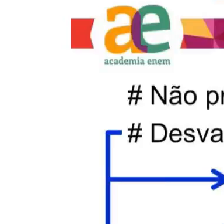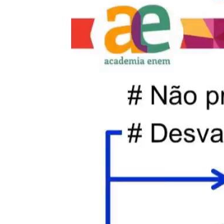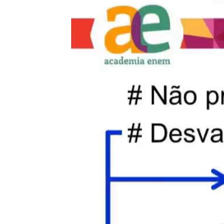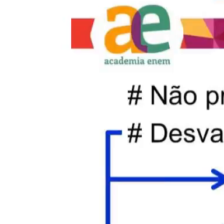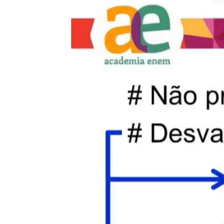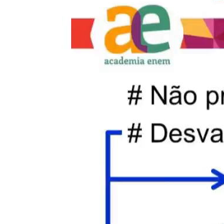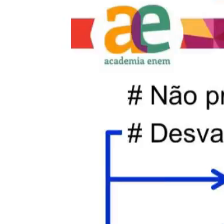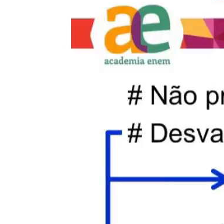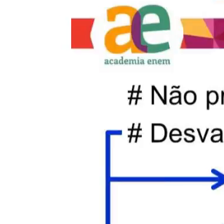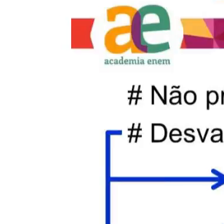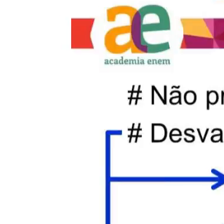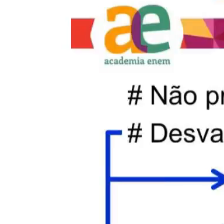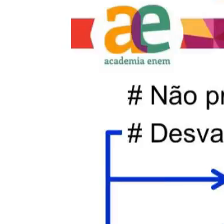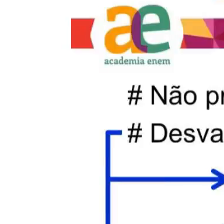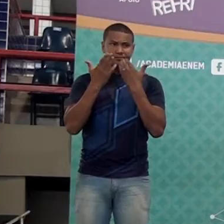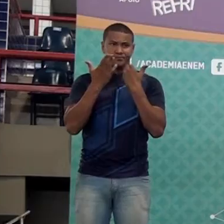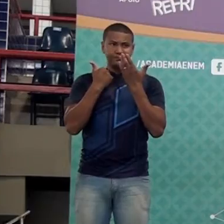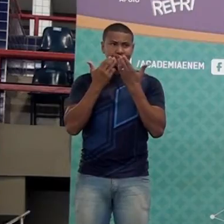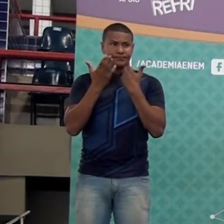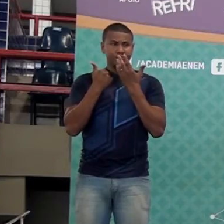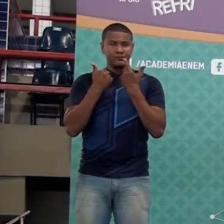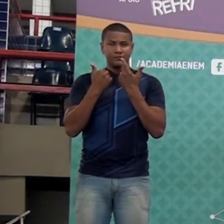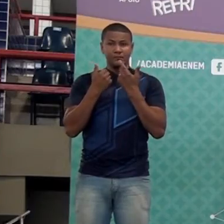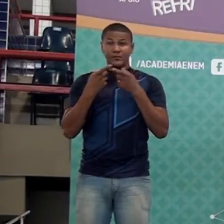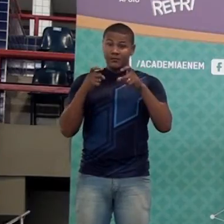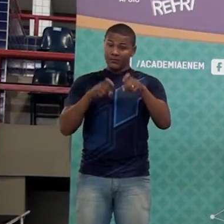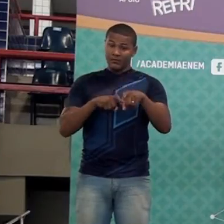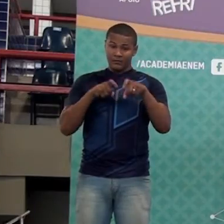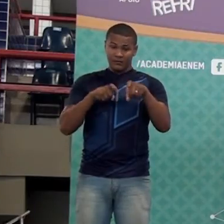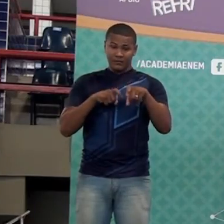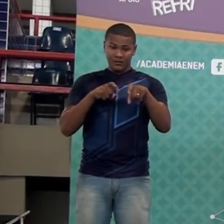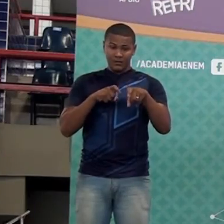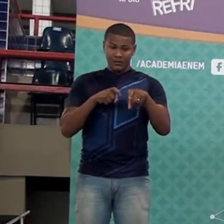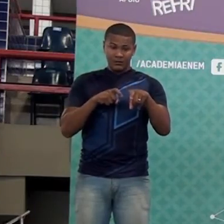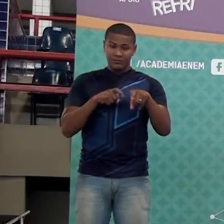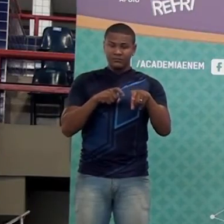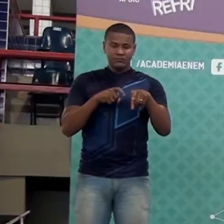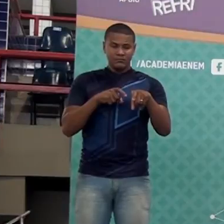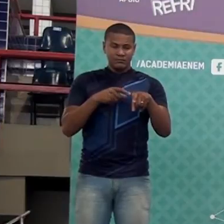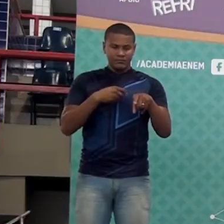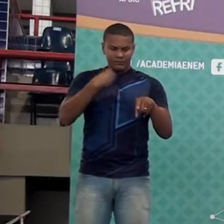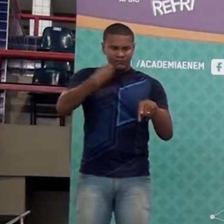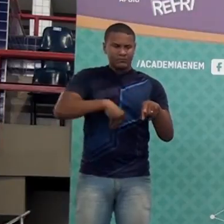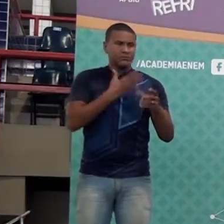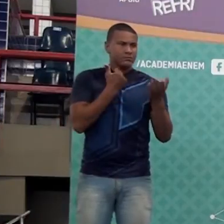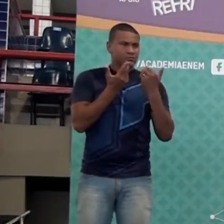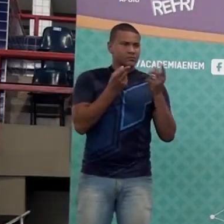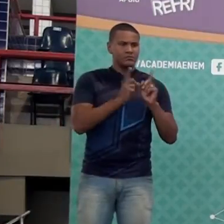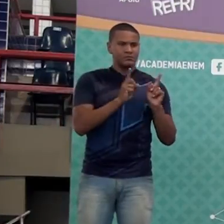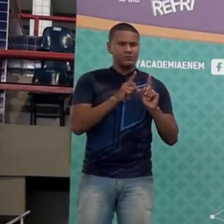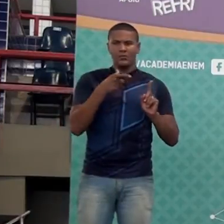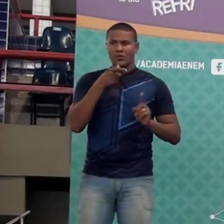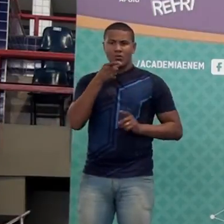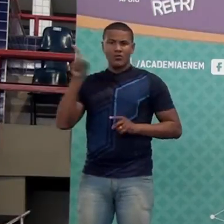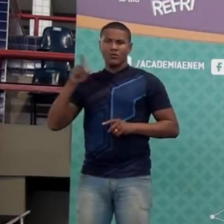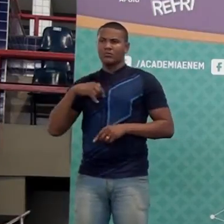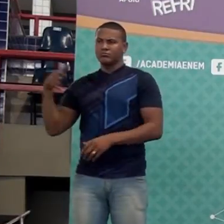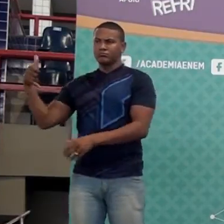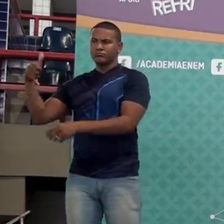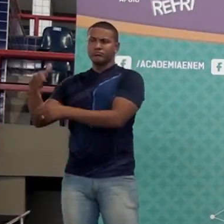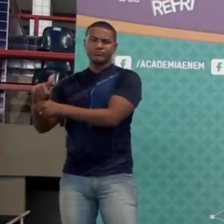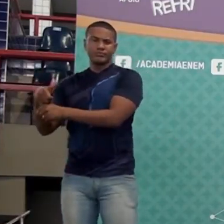assim, professor? É que o agricultor está deixando de plantar alimentos para plantar culturas de produção de